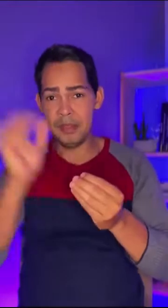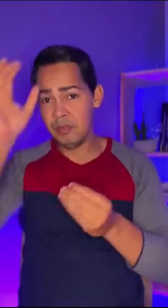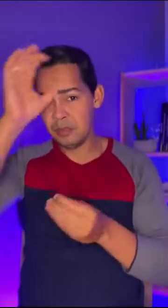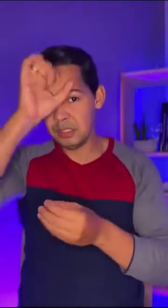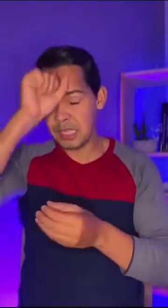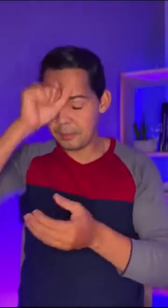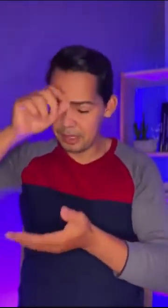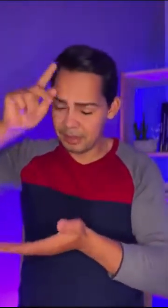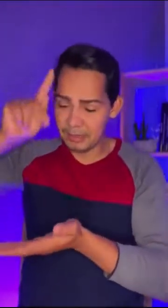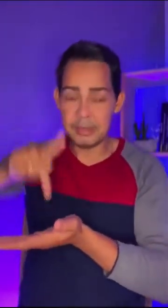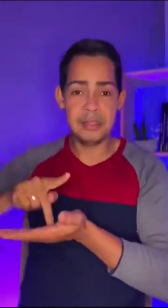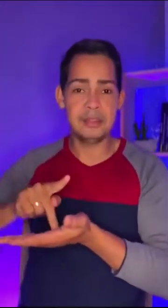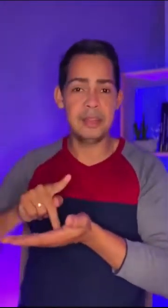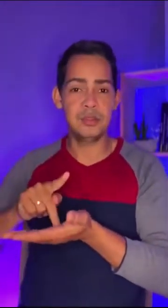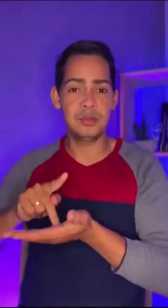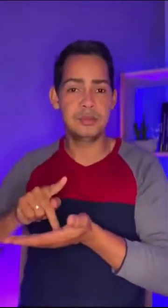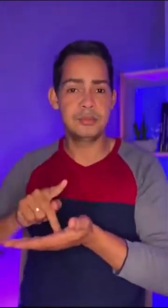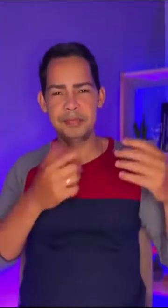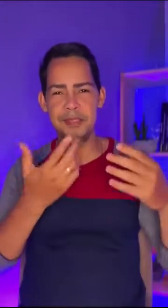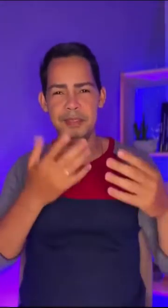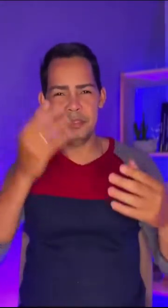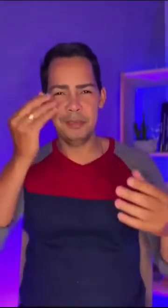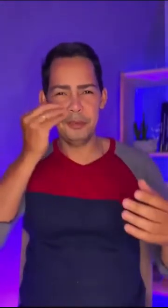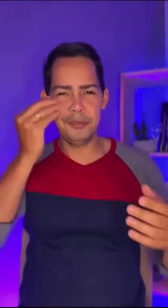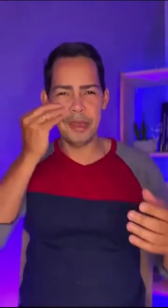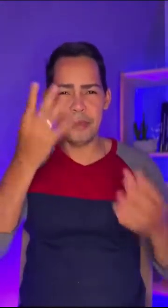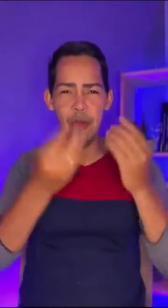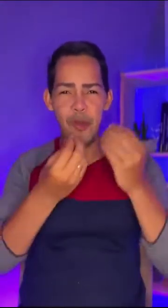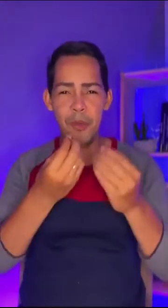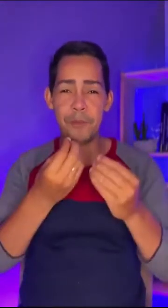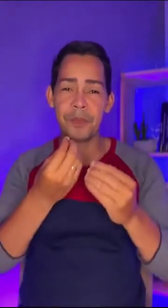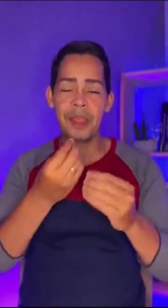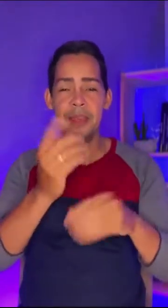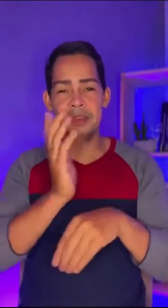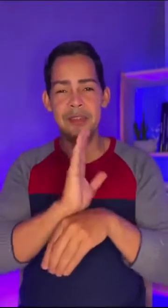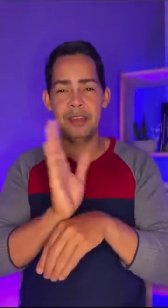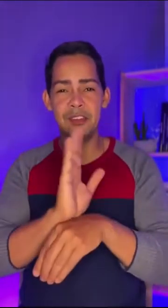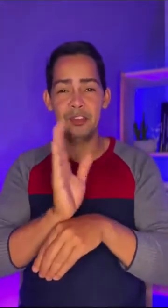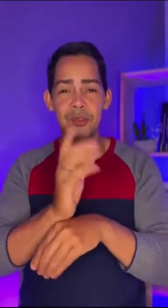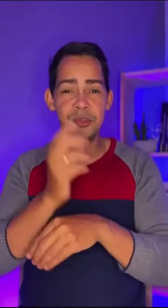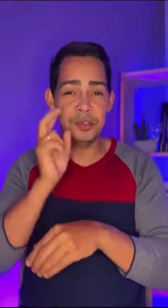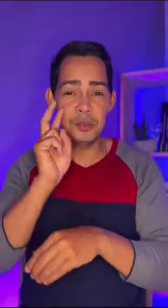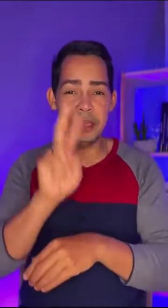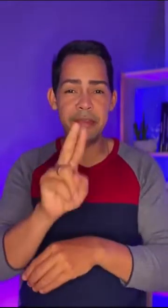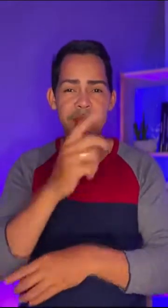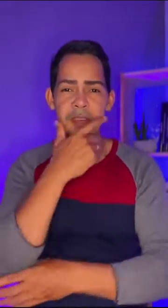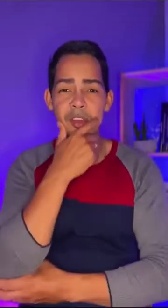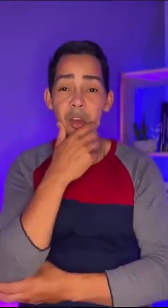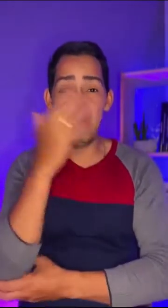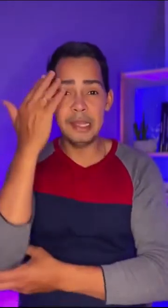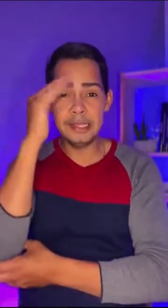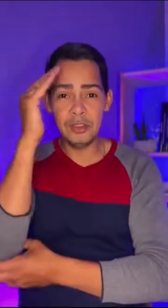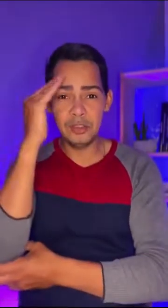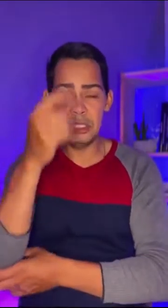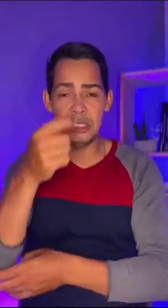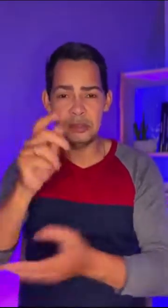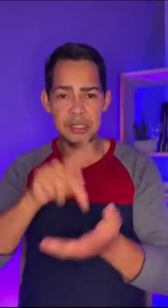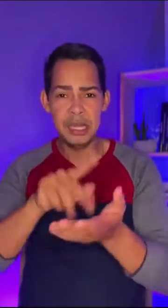que você está aprendendo está certo? Precisa provar. Como? Você vai assistir um filme e aí você vai ver, olha, entendi,